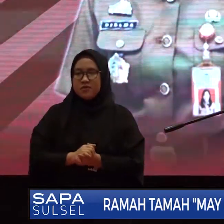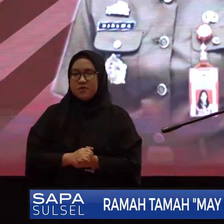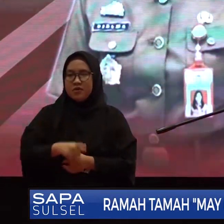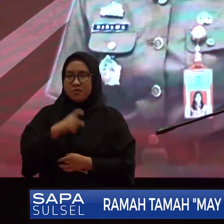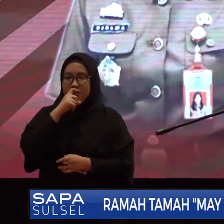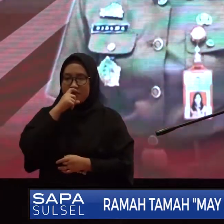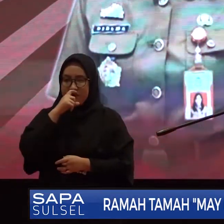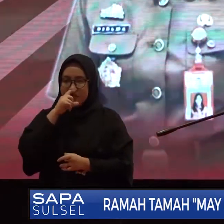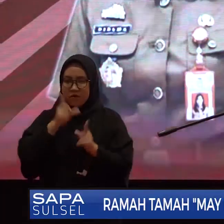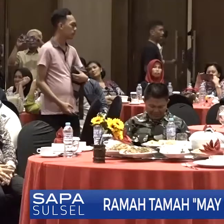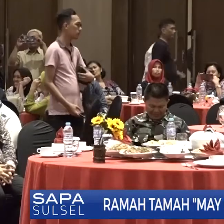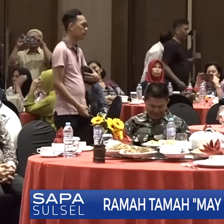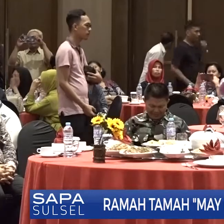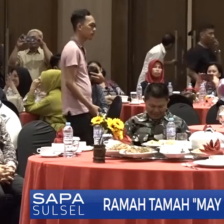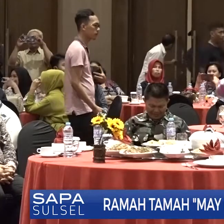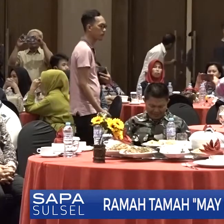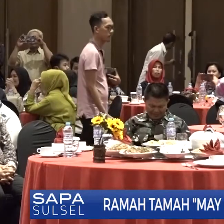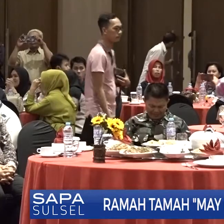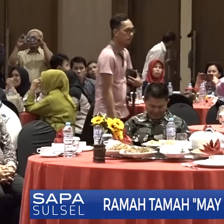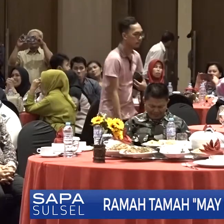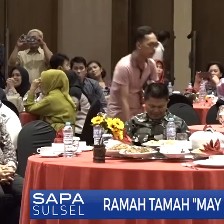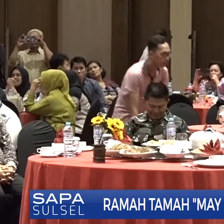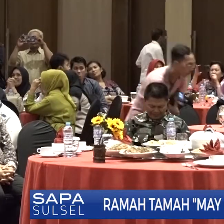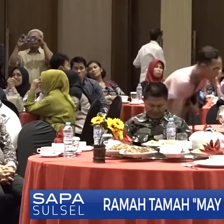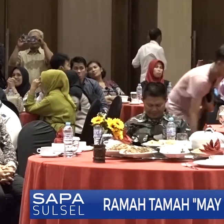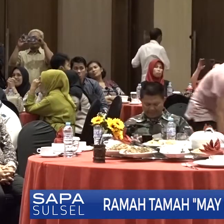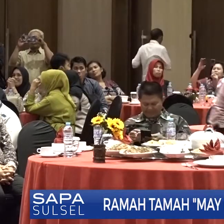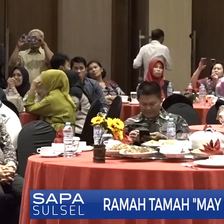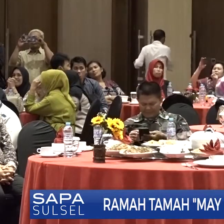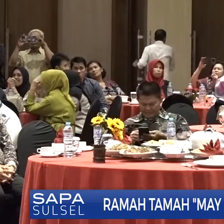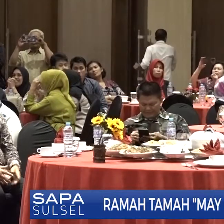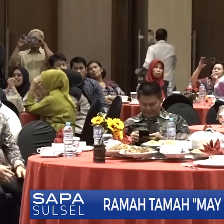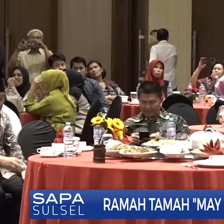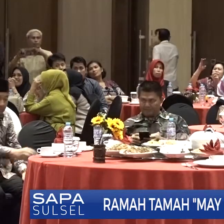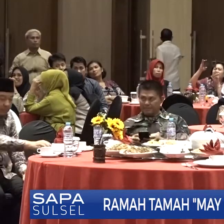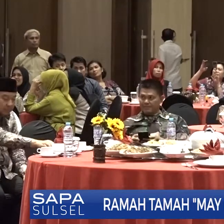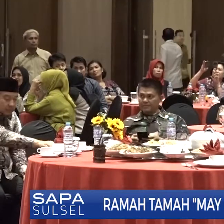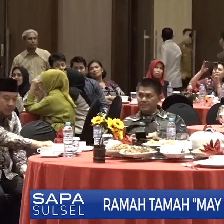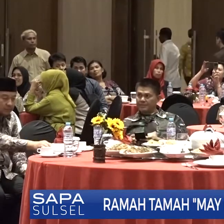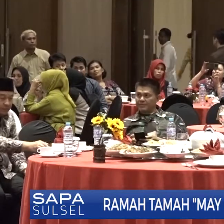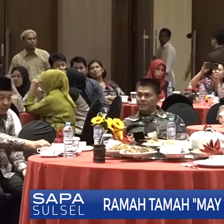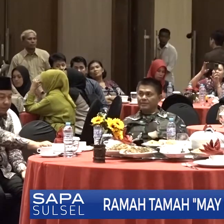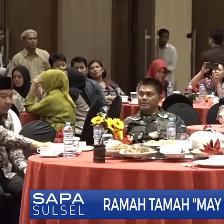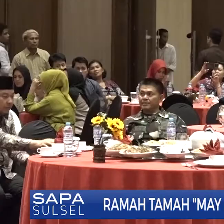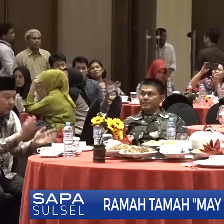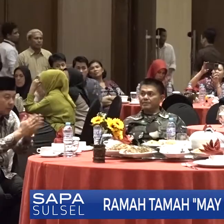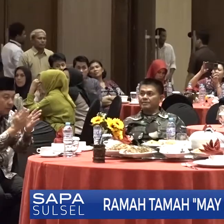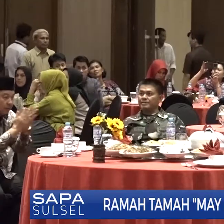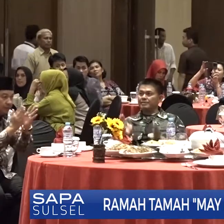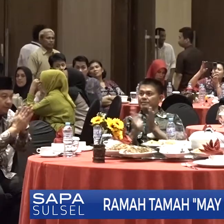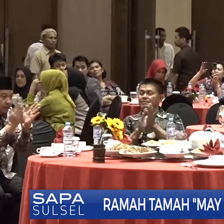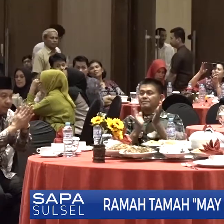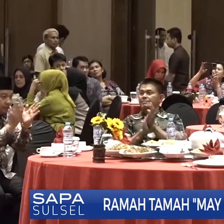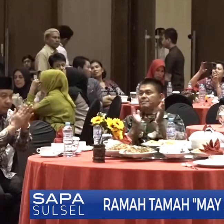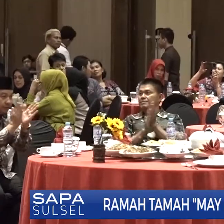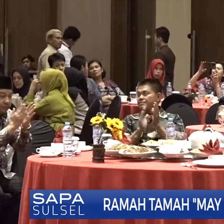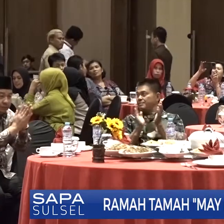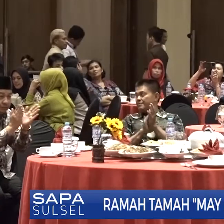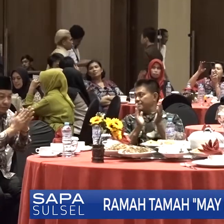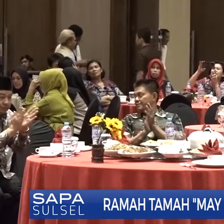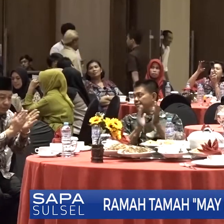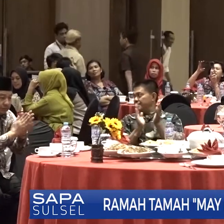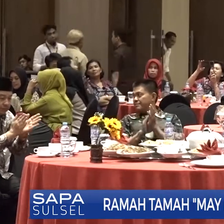Bapak Walikota Makassar Bapak Ir H Ramdan pomanto Tepuk tangan buat beliau yang sudah